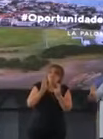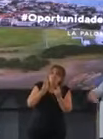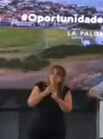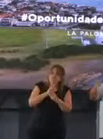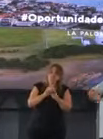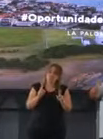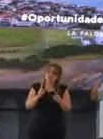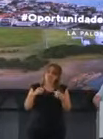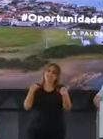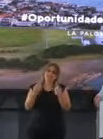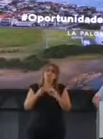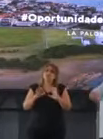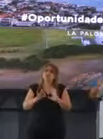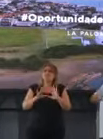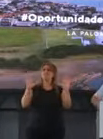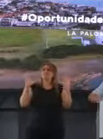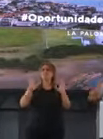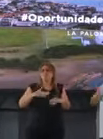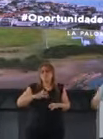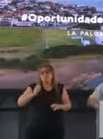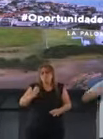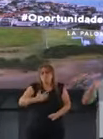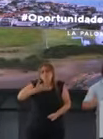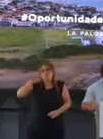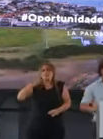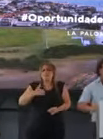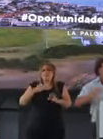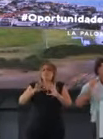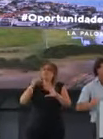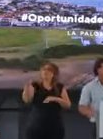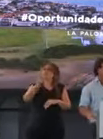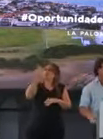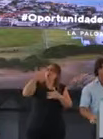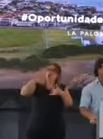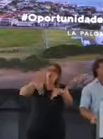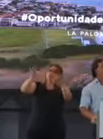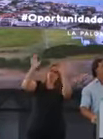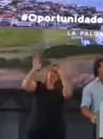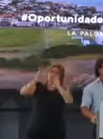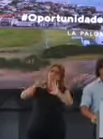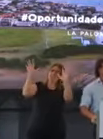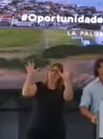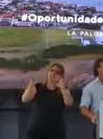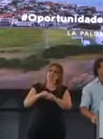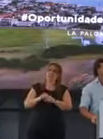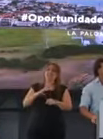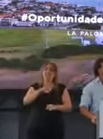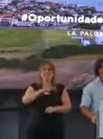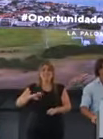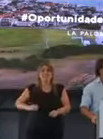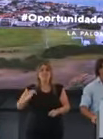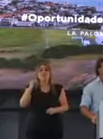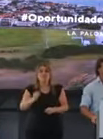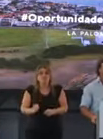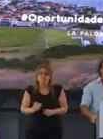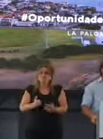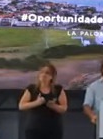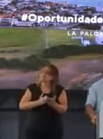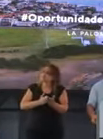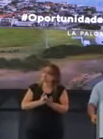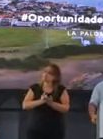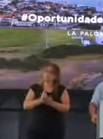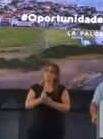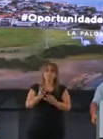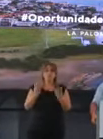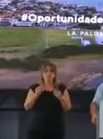Para nosotros la libertad es intrínseca, el individuo solo, libre con las herramientas. El Estado presente siempre. Es más,